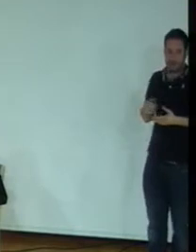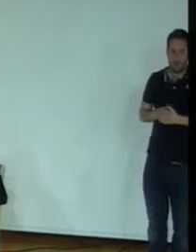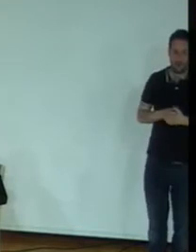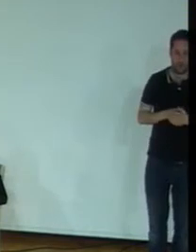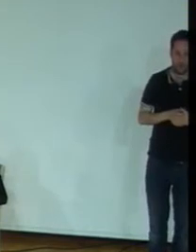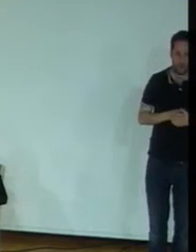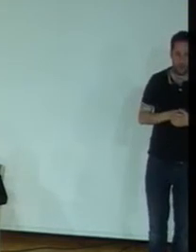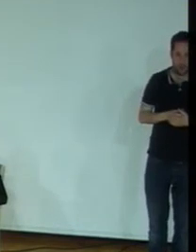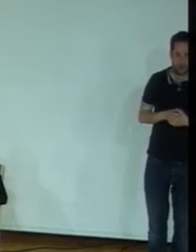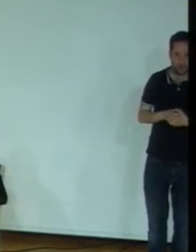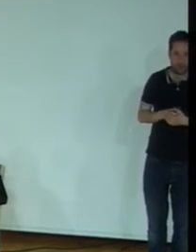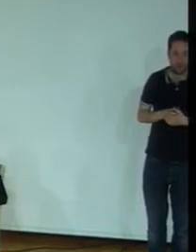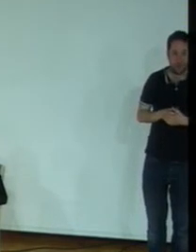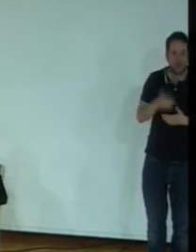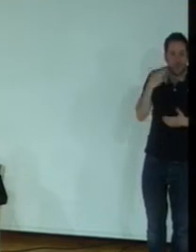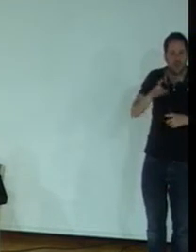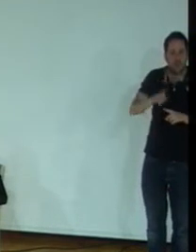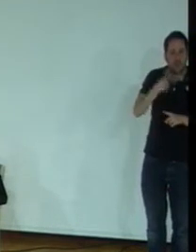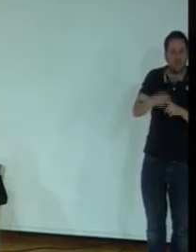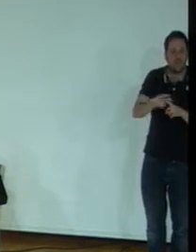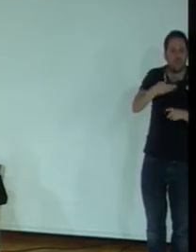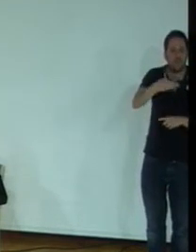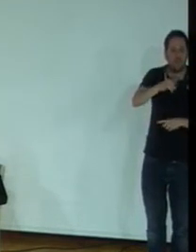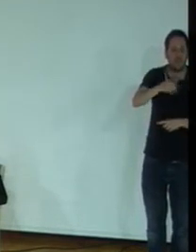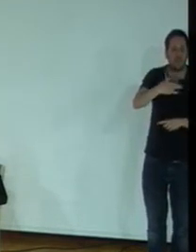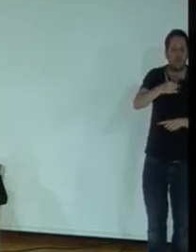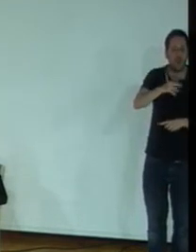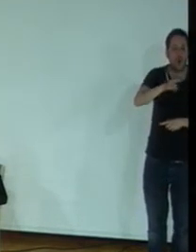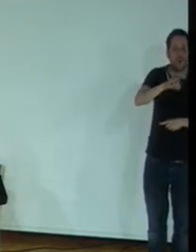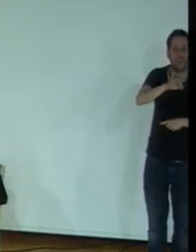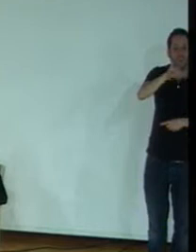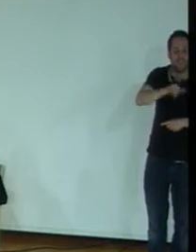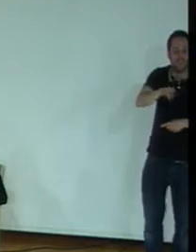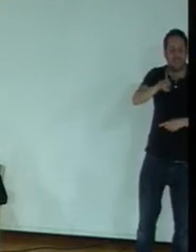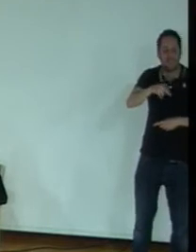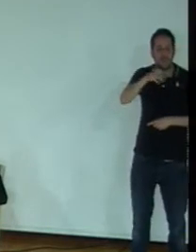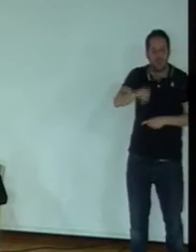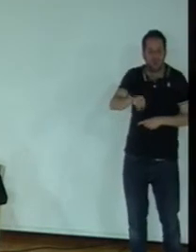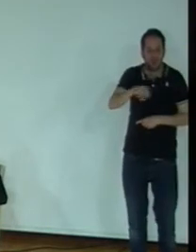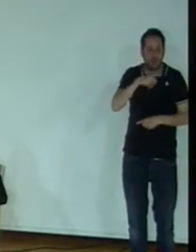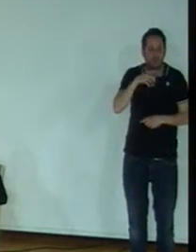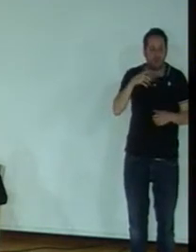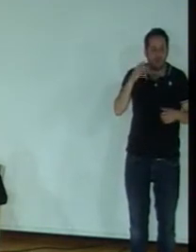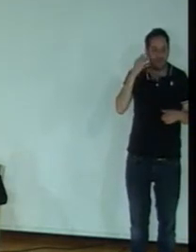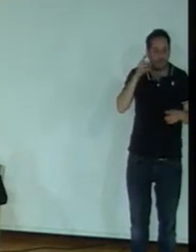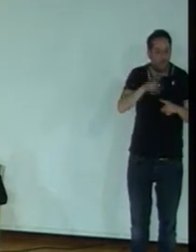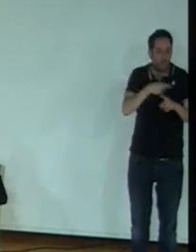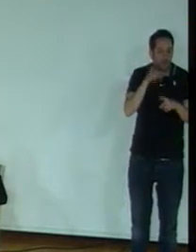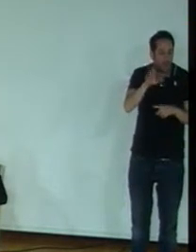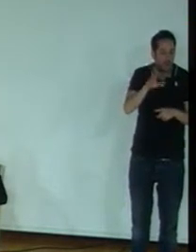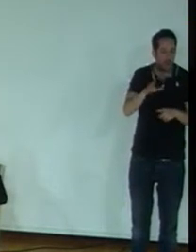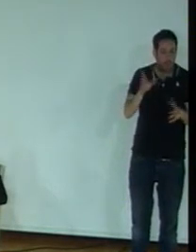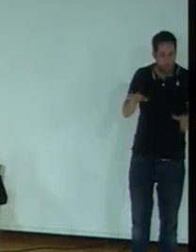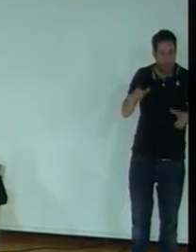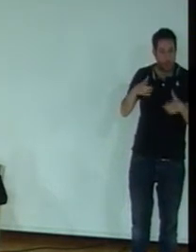refaire pré-crime comme le film Minority Report avec Tom Cruise, mais on prétexte des problèmes pour contrôler plus et priver